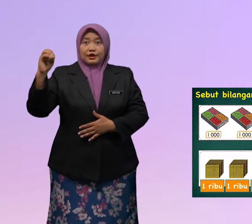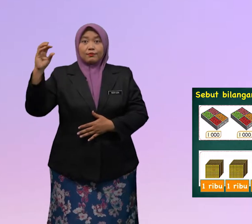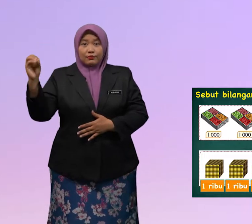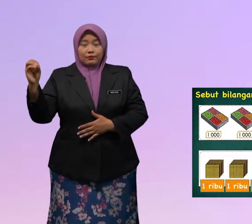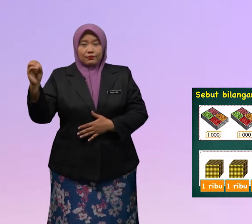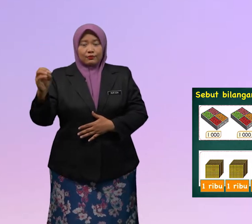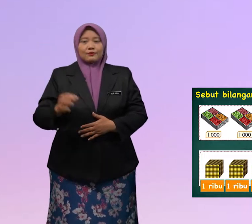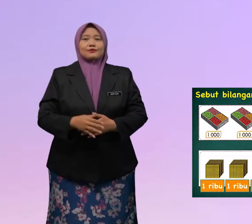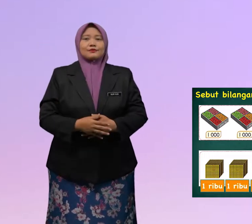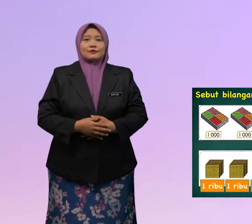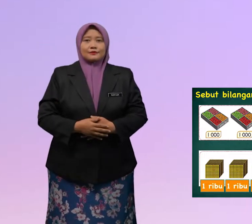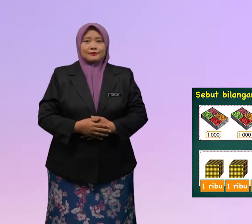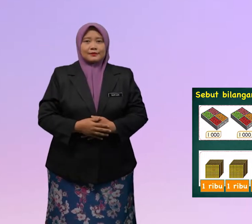3,000.